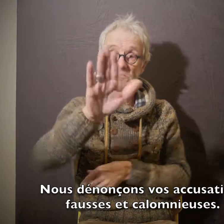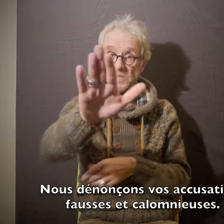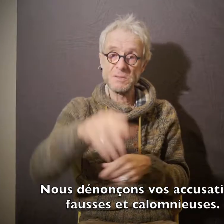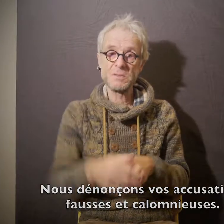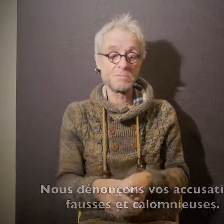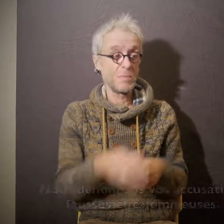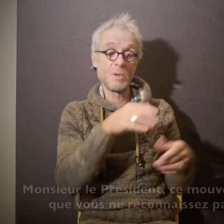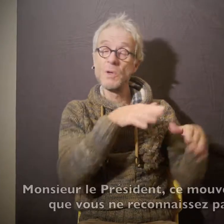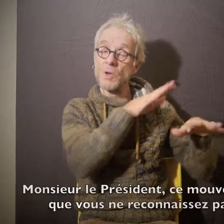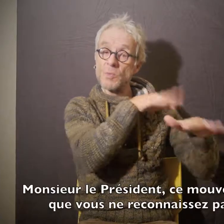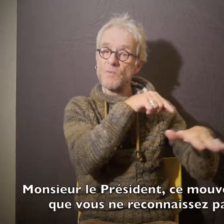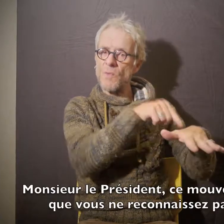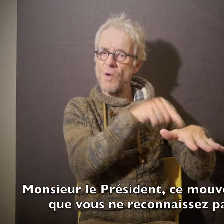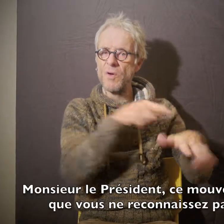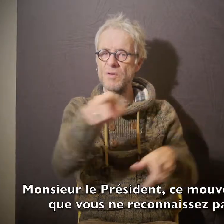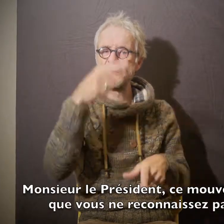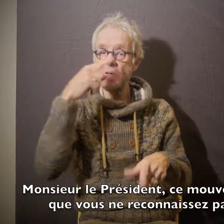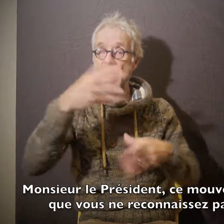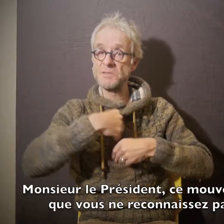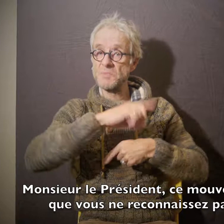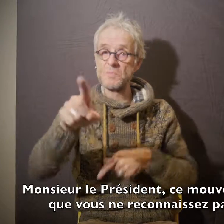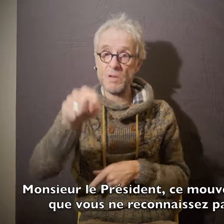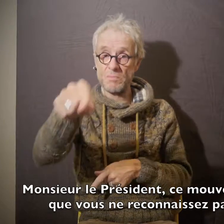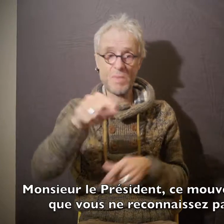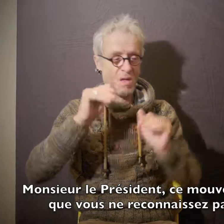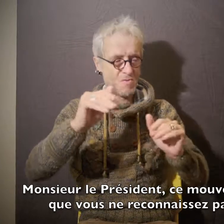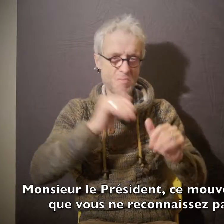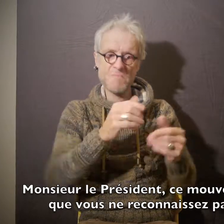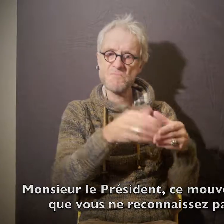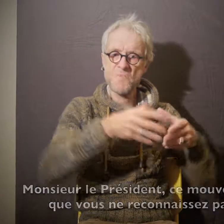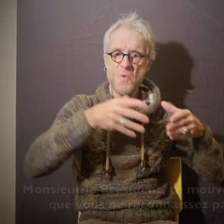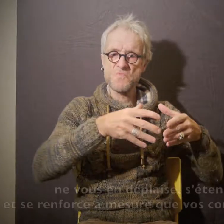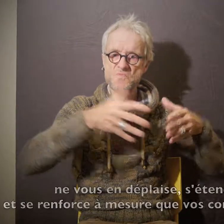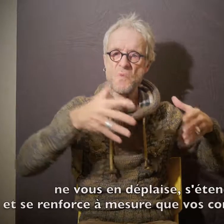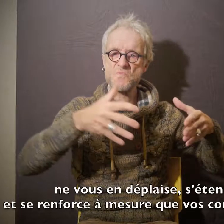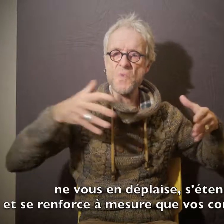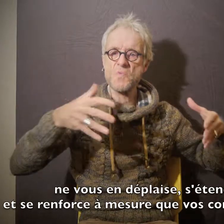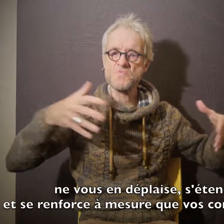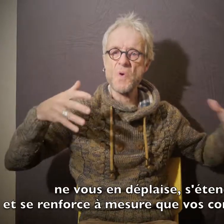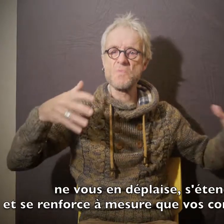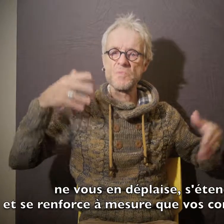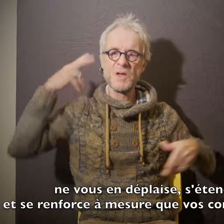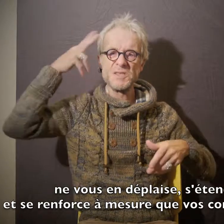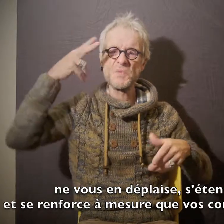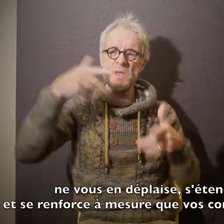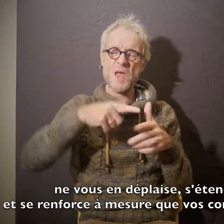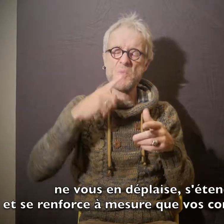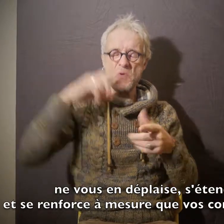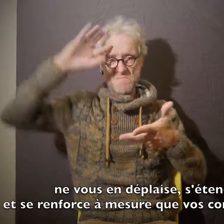Monsieur le Président, ce mouvement que vous ne reconnaissez pas, ne vous en déplaise, s'étend et se renforce à mesure que